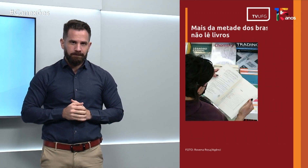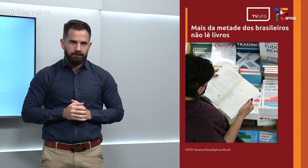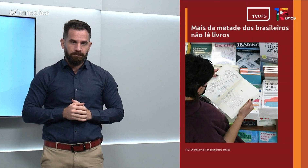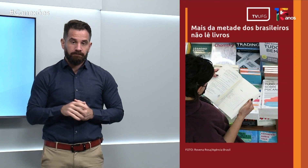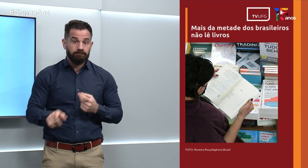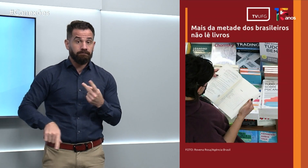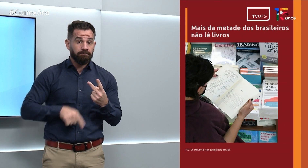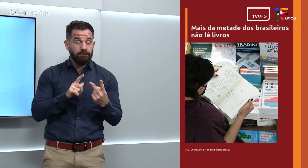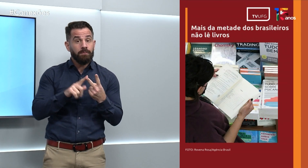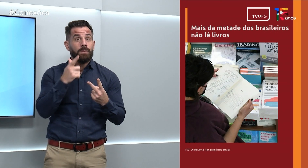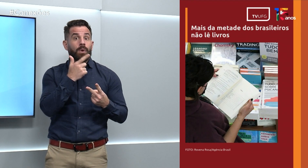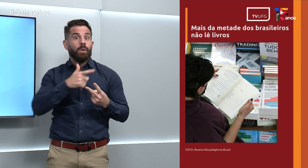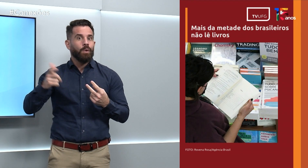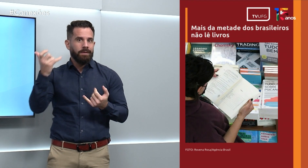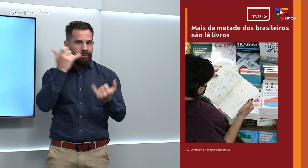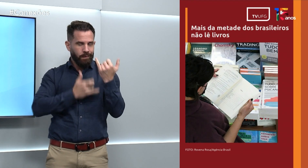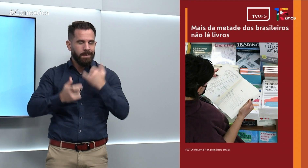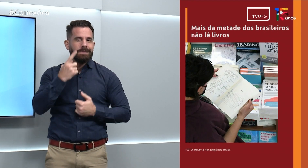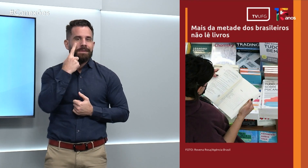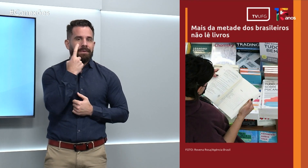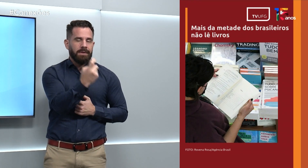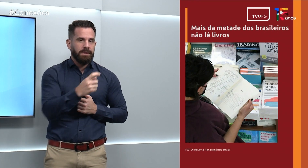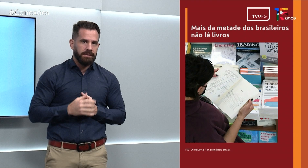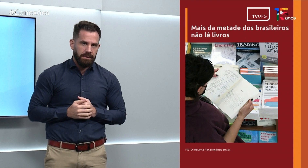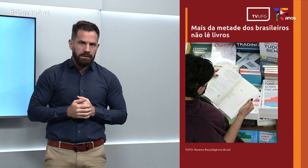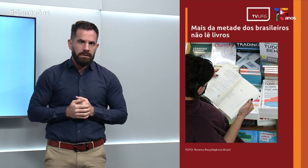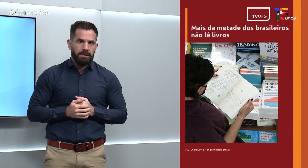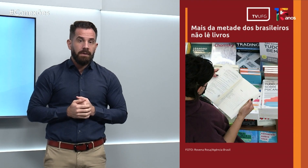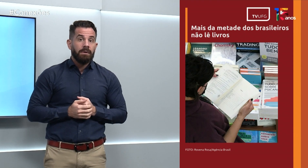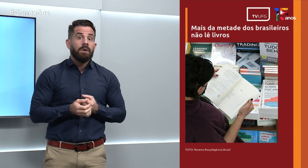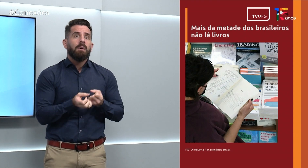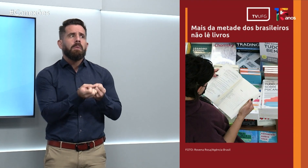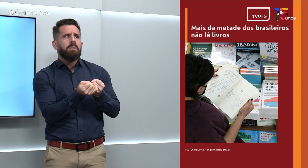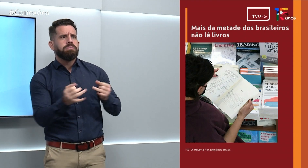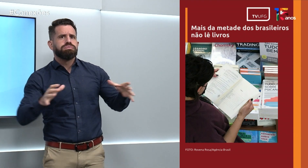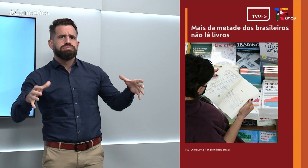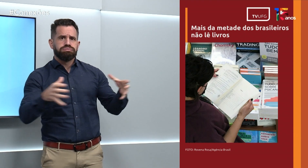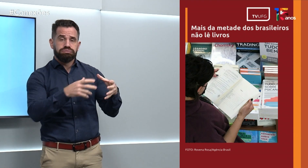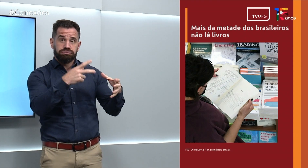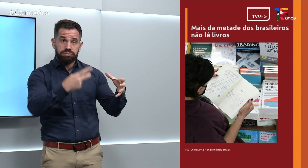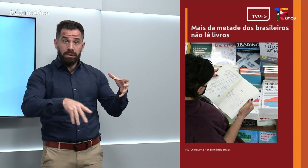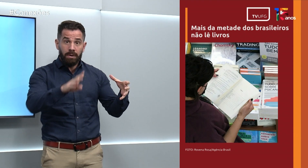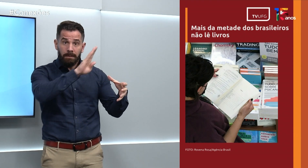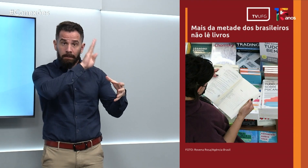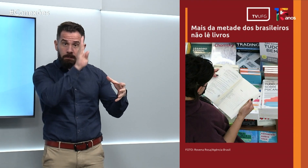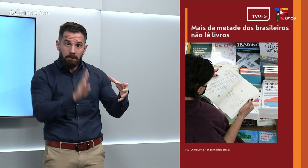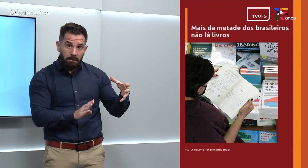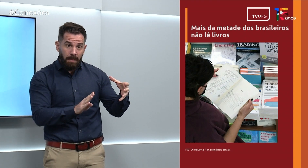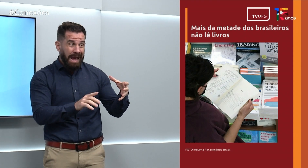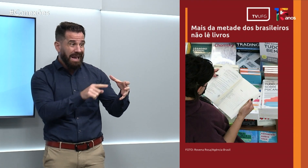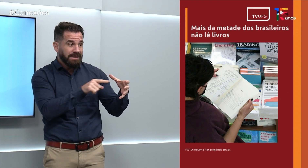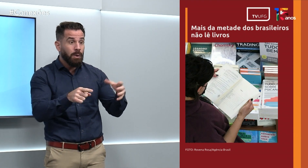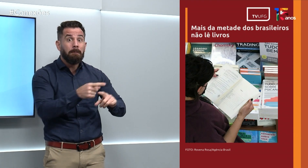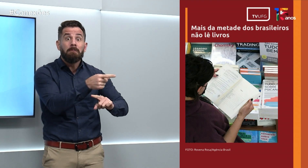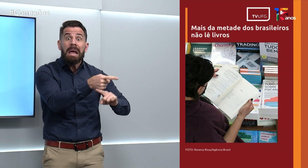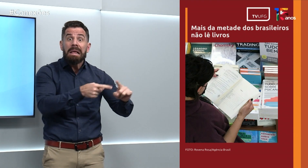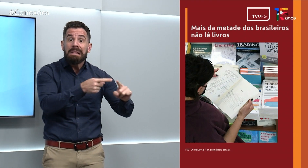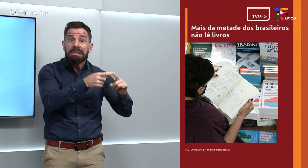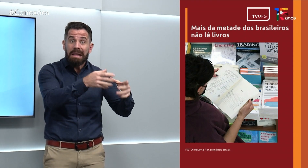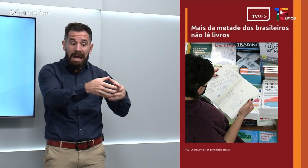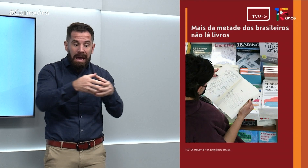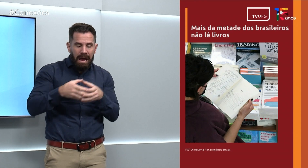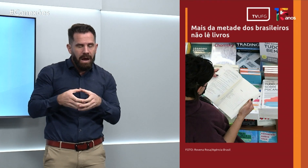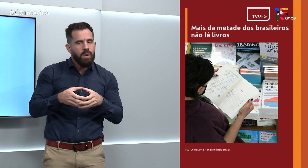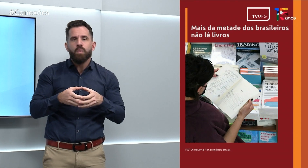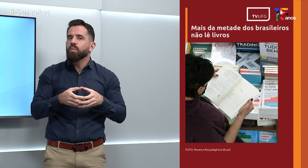Uma outra informação interessante: mais da metade da população brasileira não lê livros. É o que aponta a 6ª